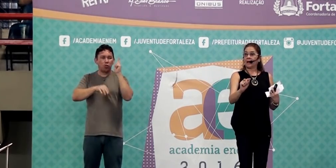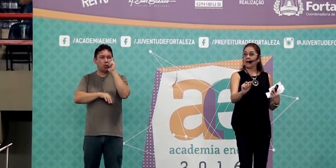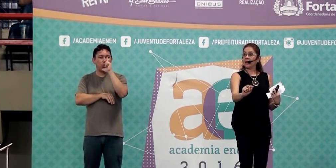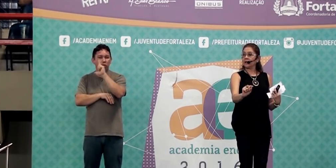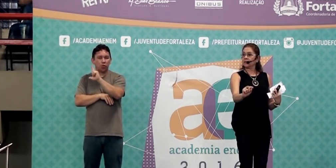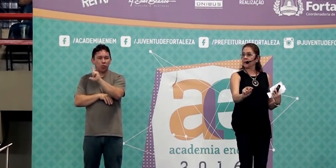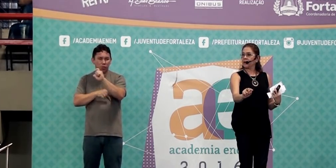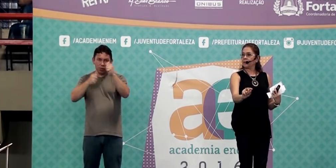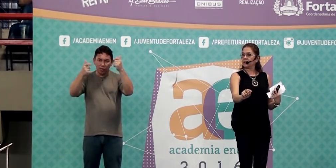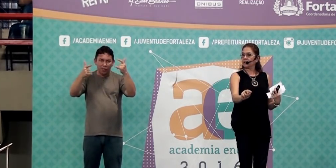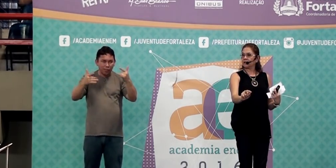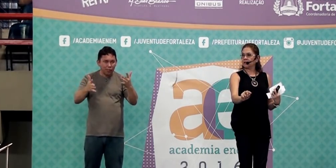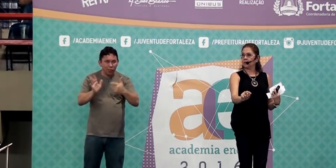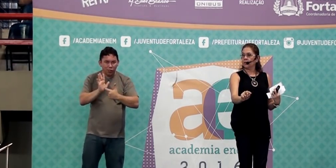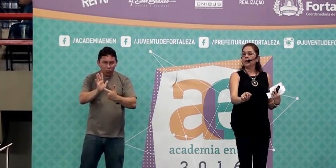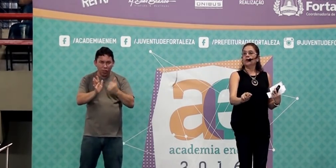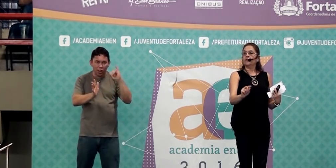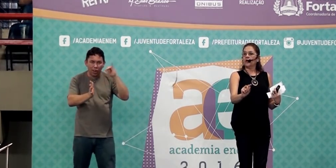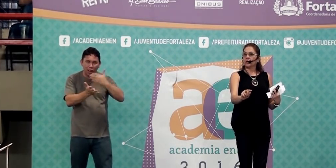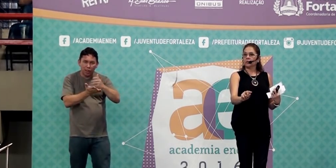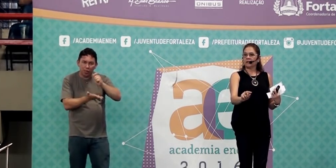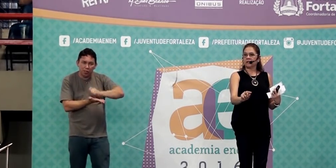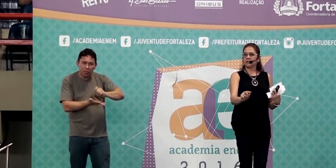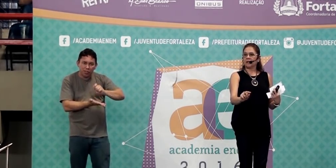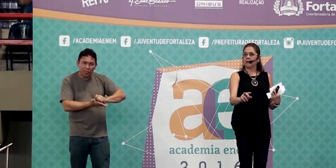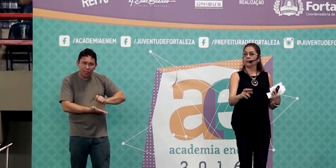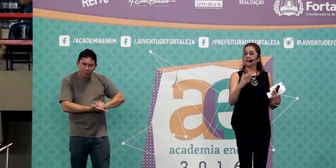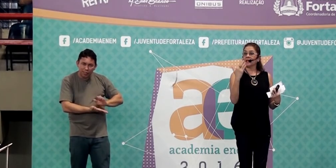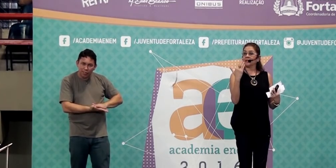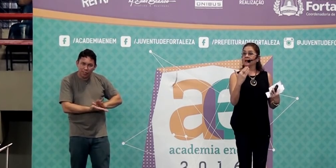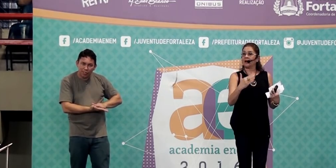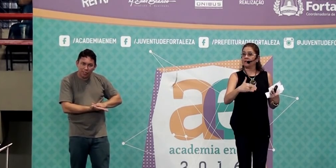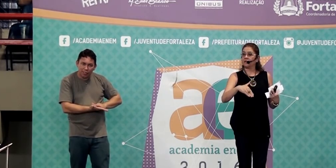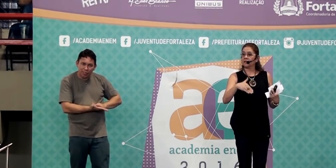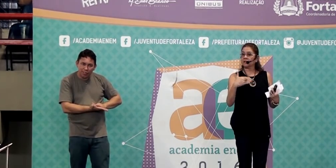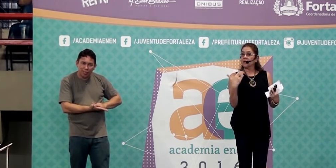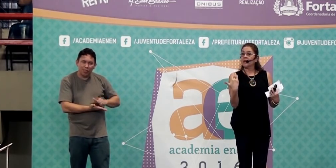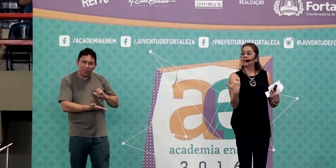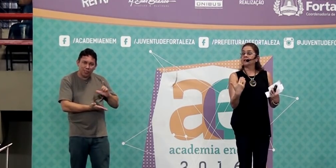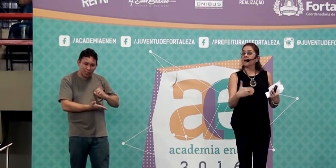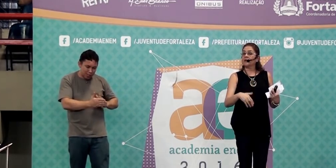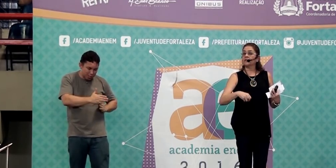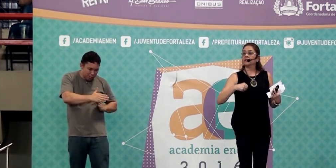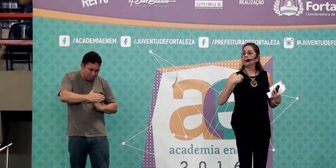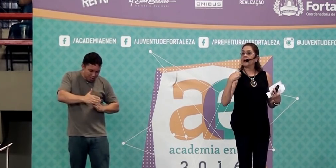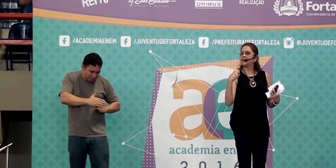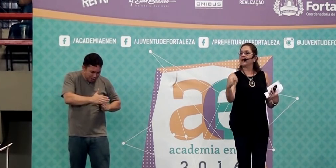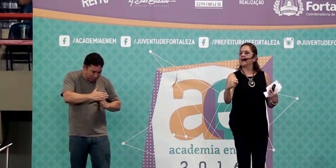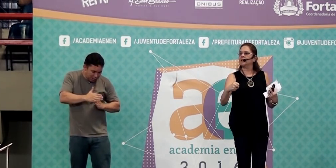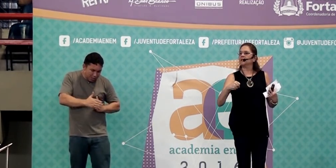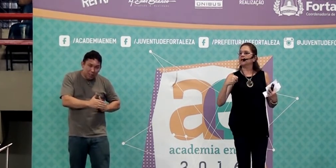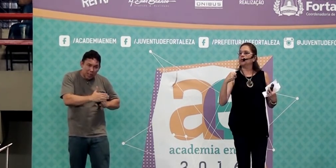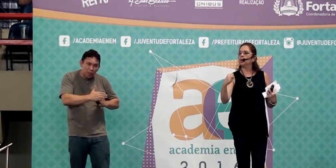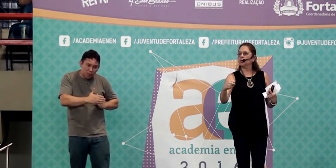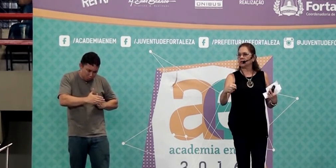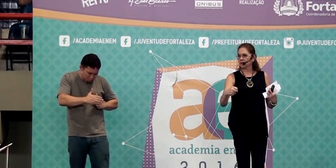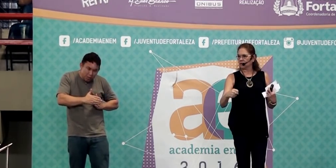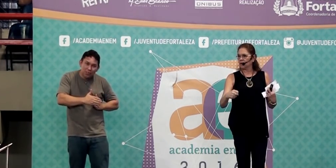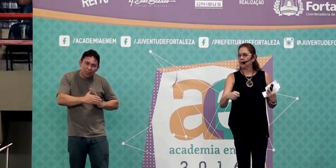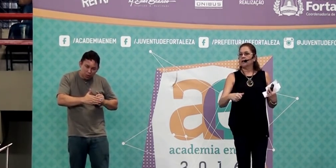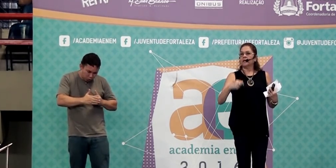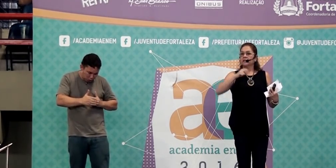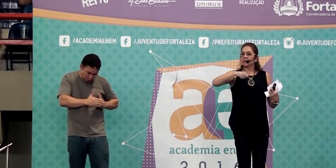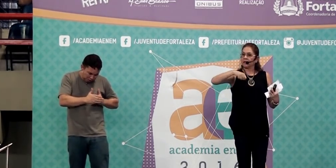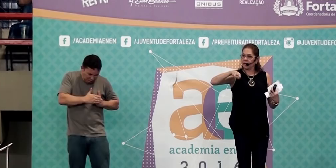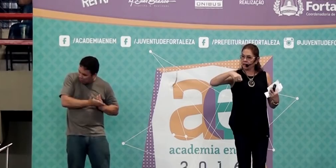conseguida, está claríssima aí na apresentação, foram necessários entraves. Entraves são batalhas, são